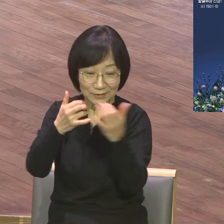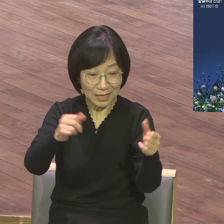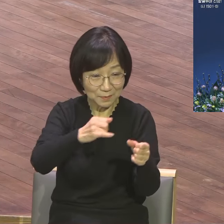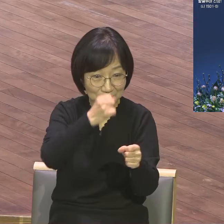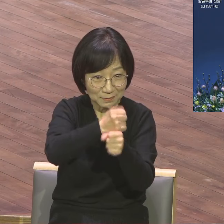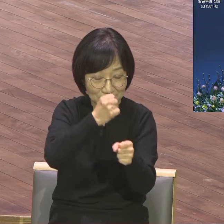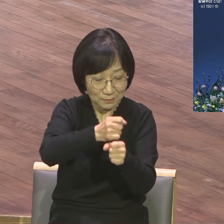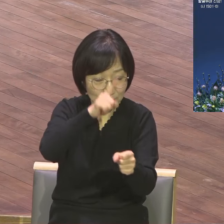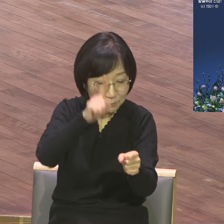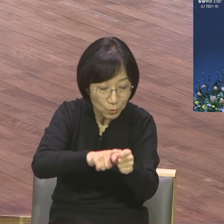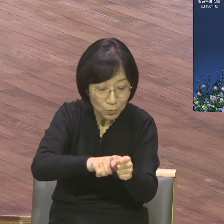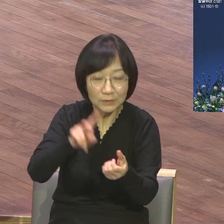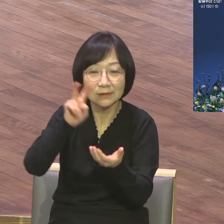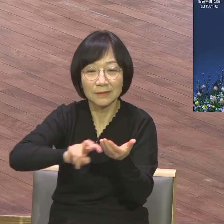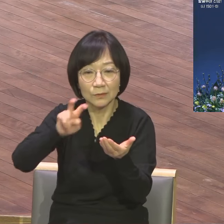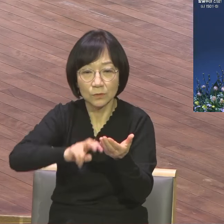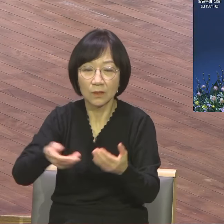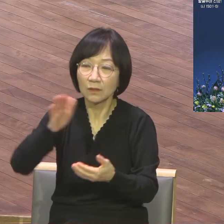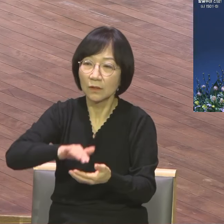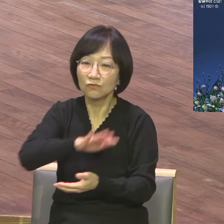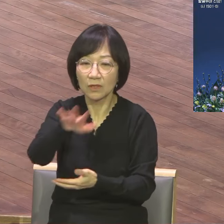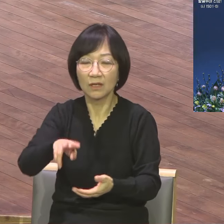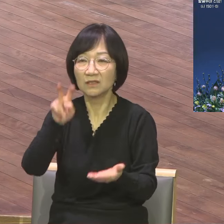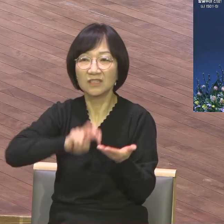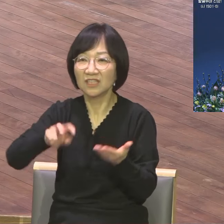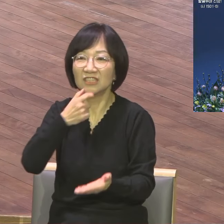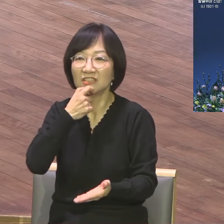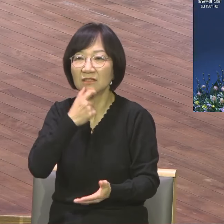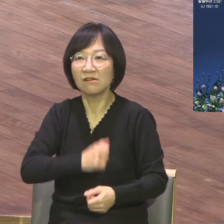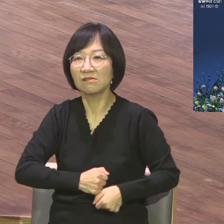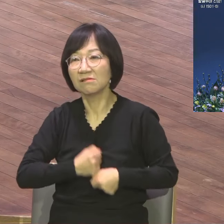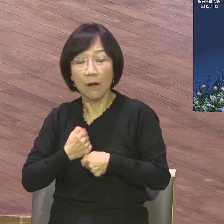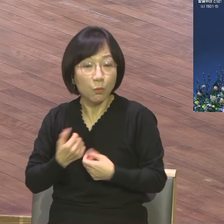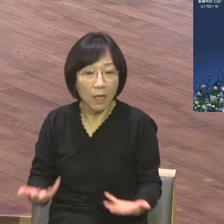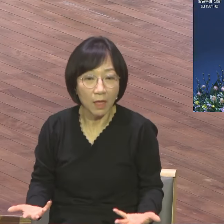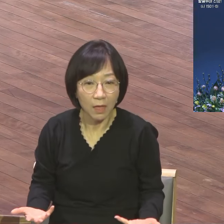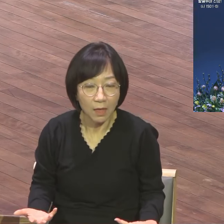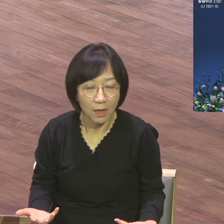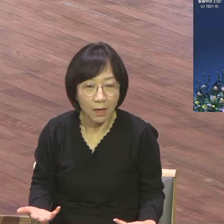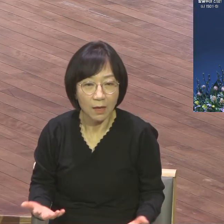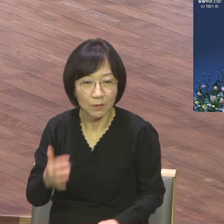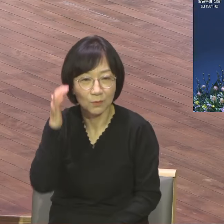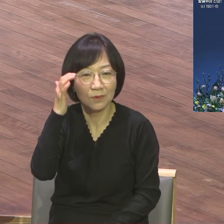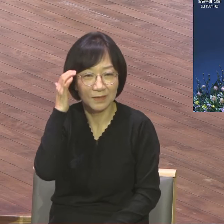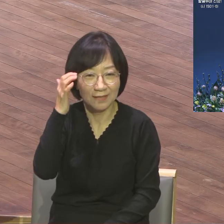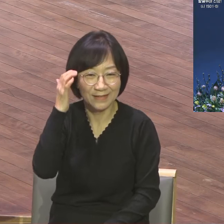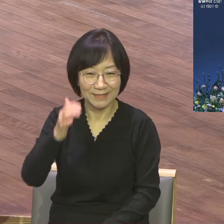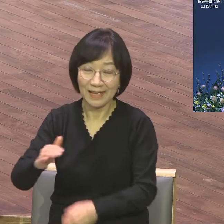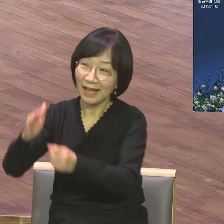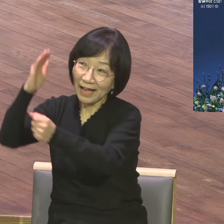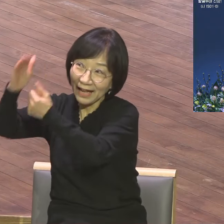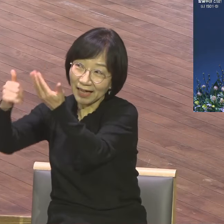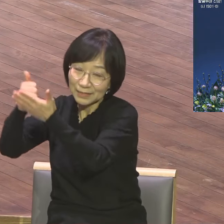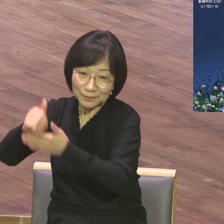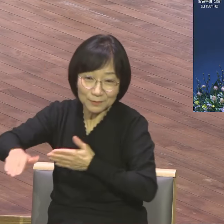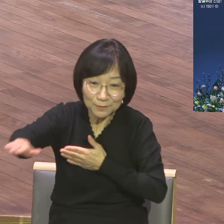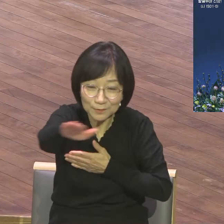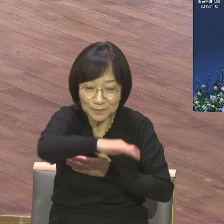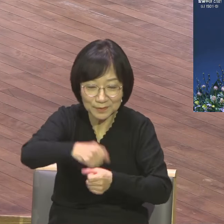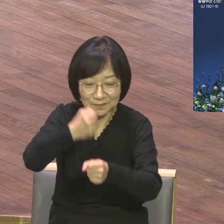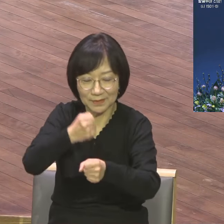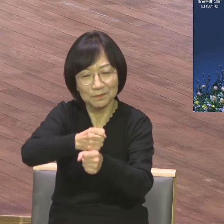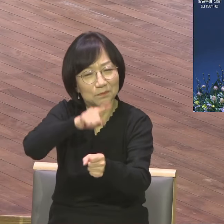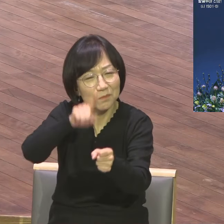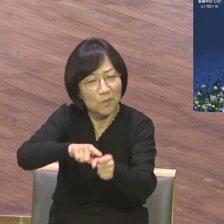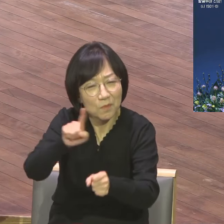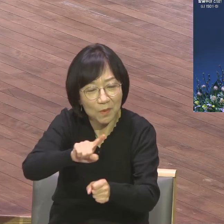돼요? 창조를 어긋나는 거죠. 이 백성들 내가 만든 것은 나를 찬송하게